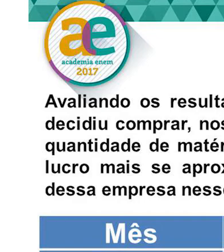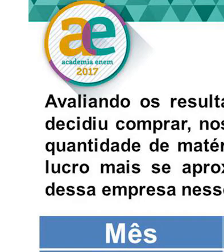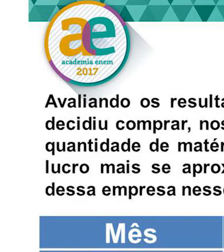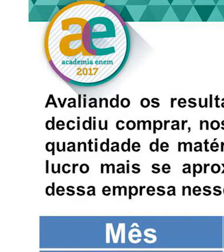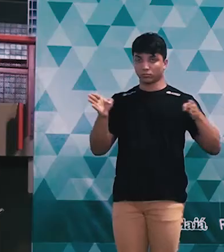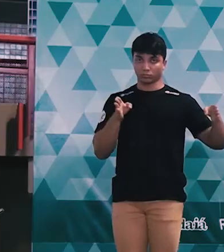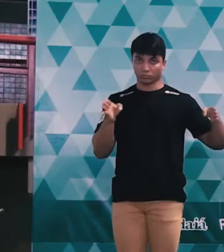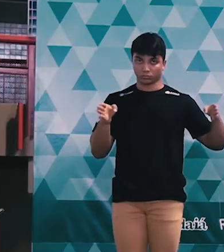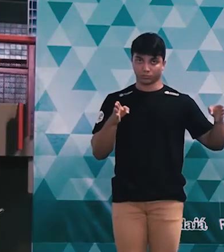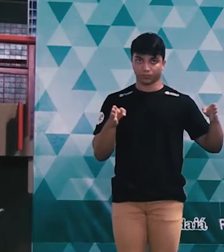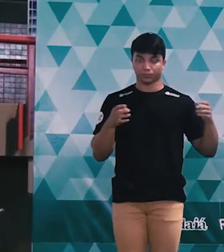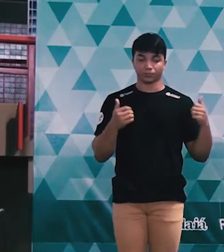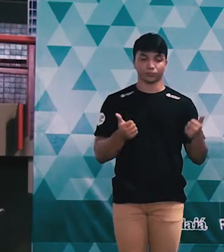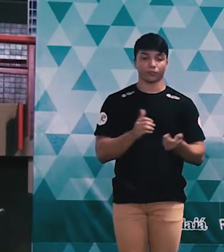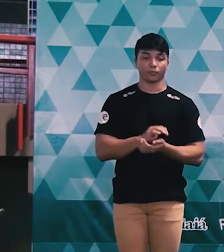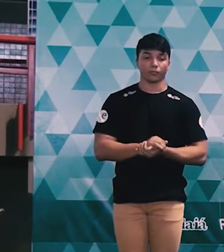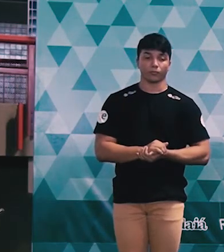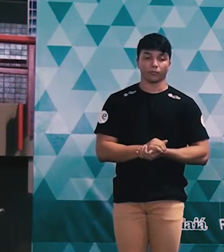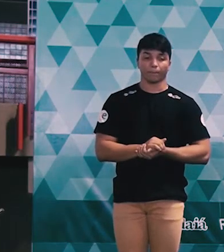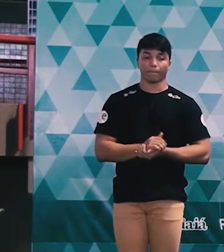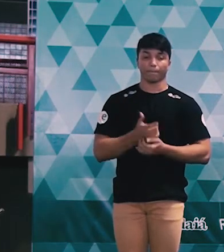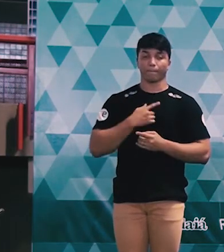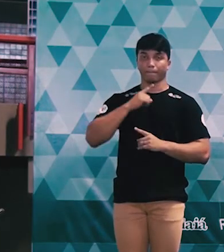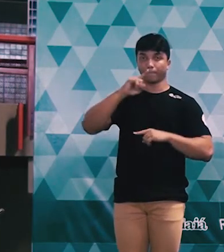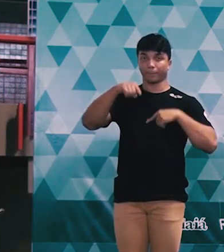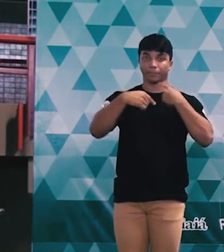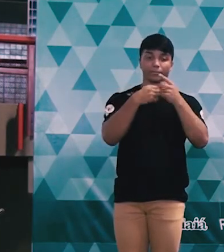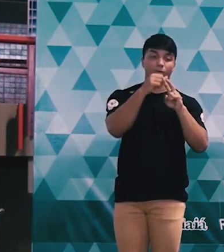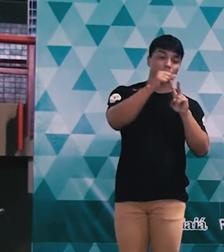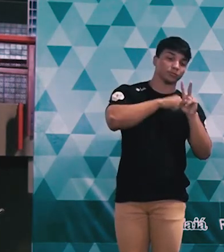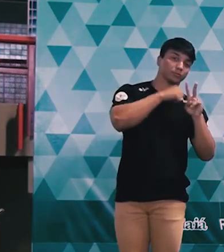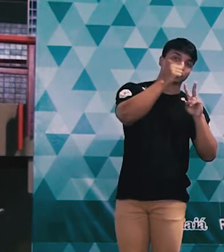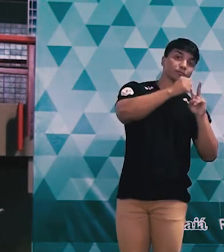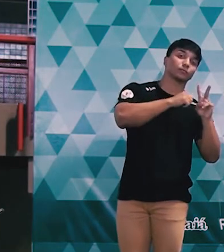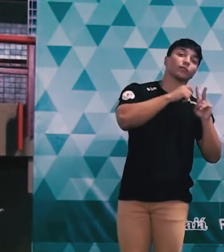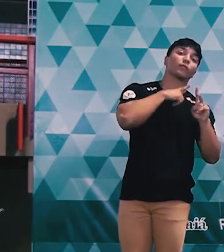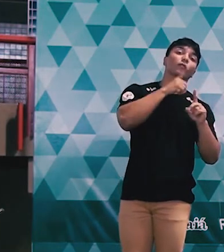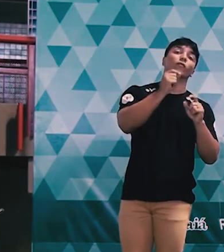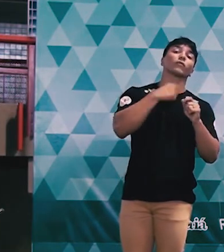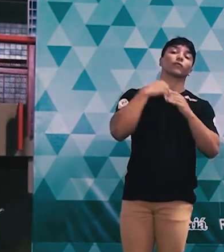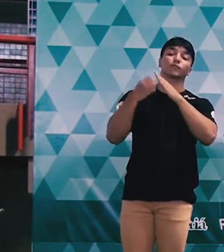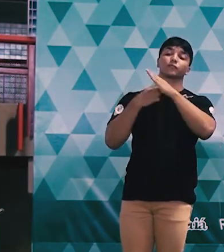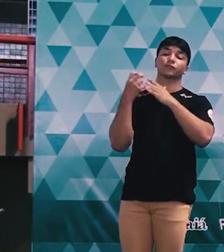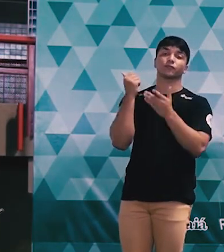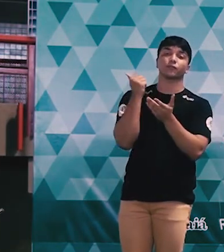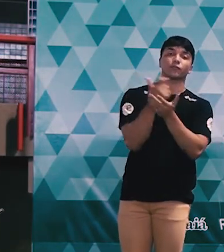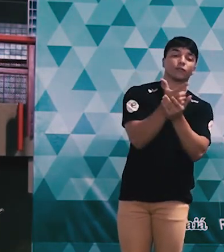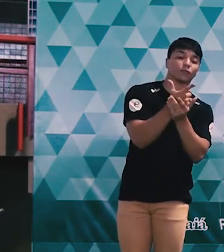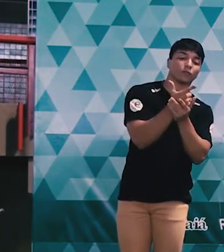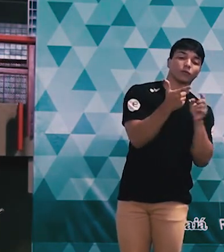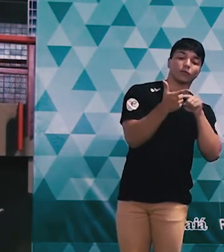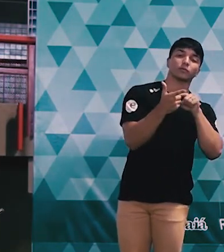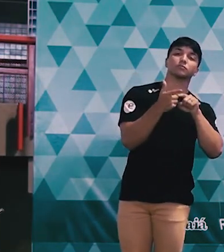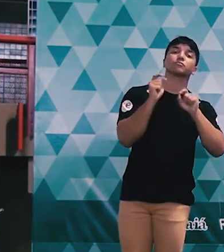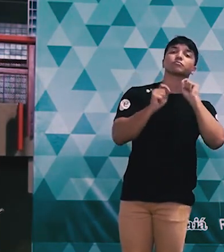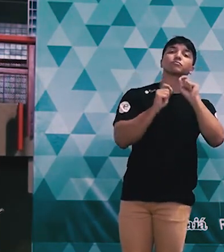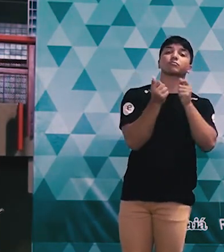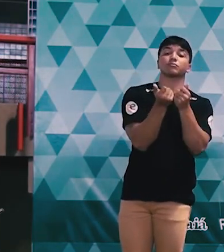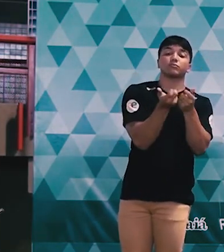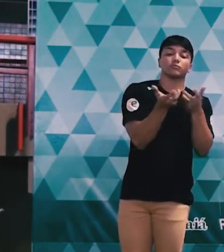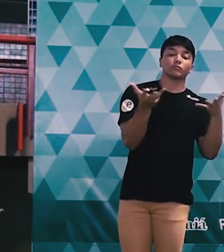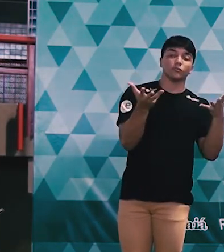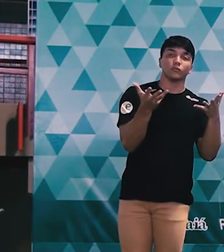A pergunta da questão é a seguinte: nos próximos 2 meses, essa empresa deverá comprar a mesma quantidade de